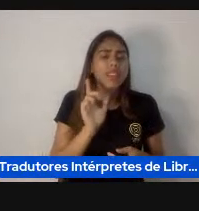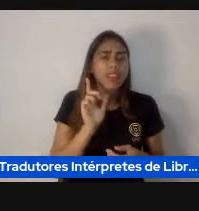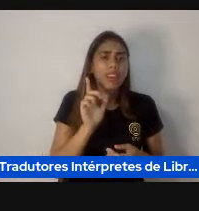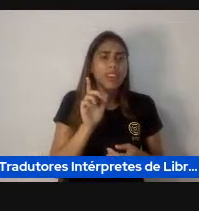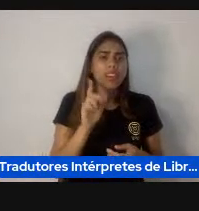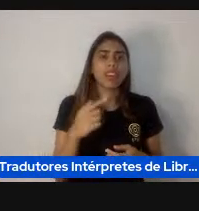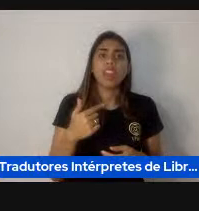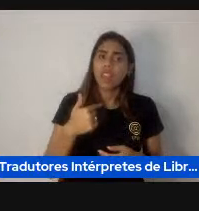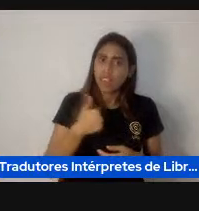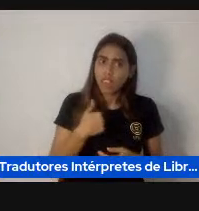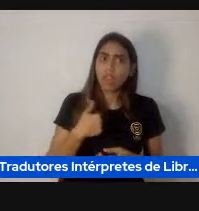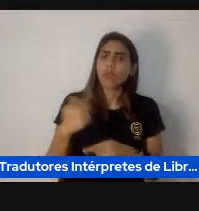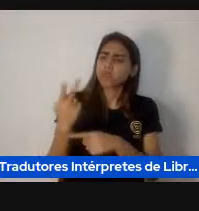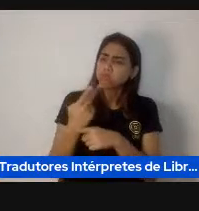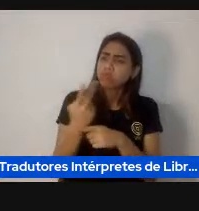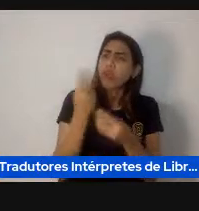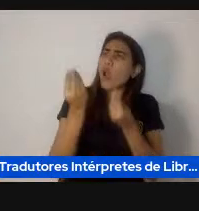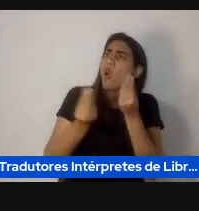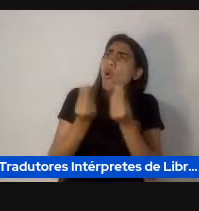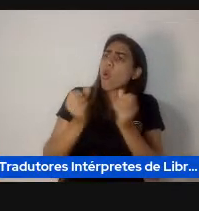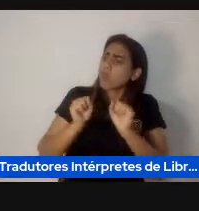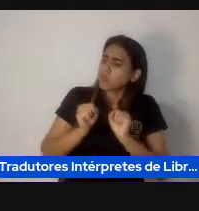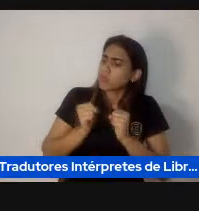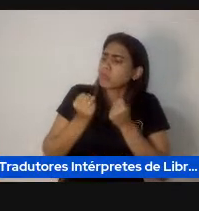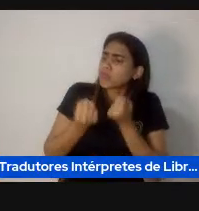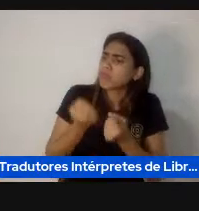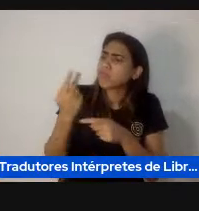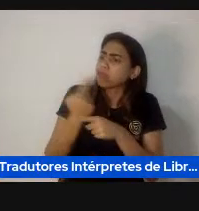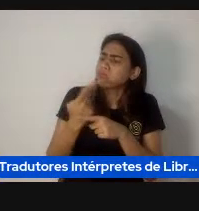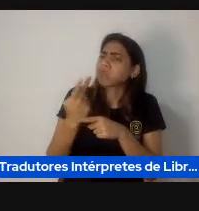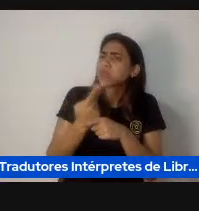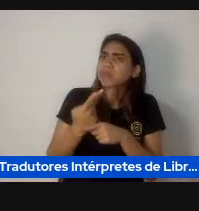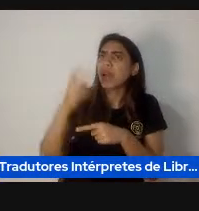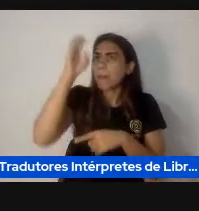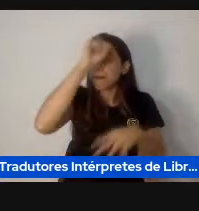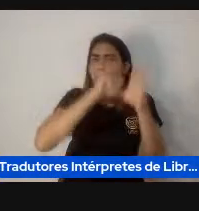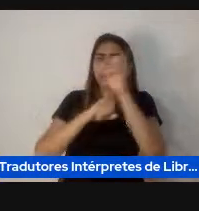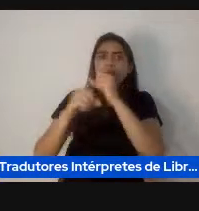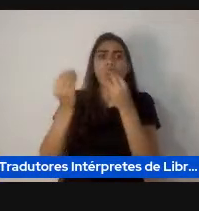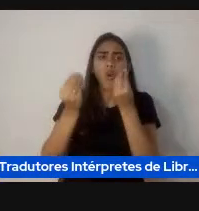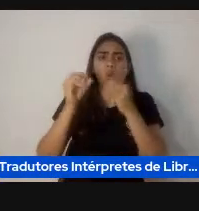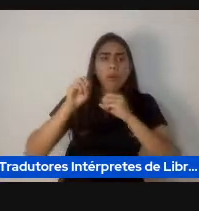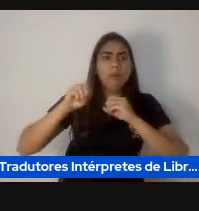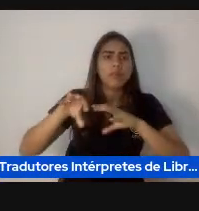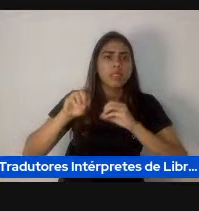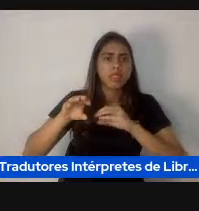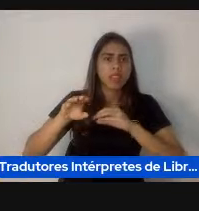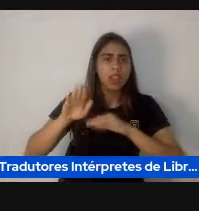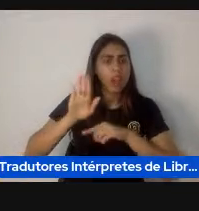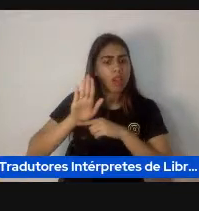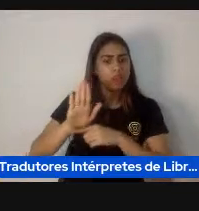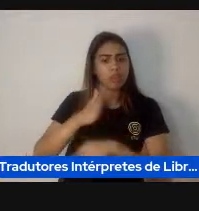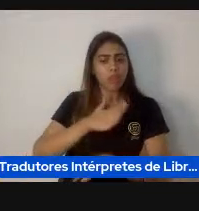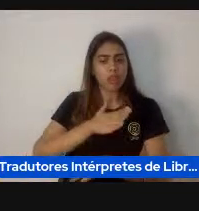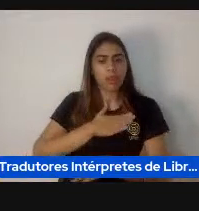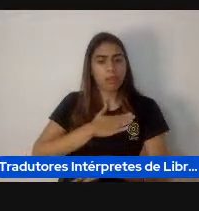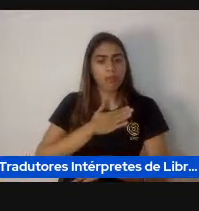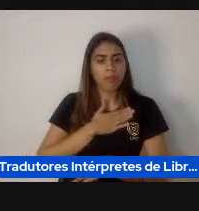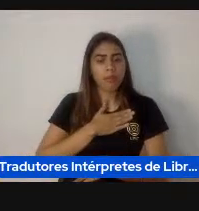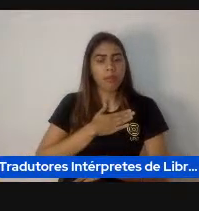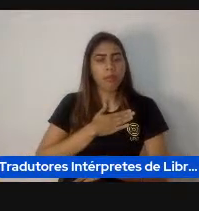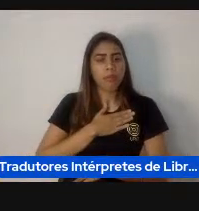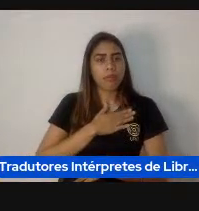essas mães que ainda não têm, que ainda não têm seus filhos na escola, que levem para ele participar.